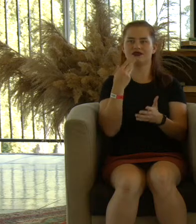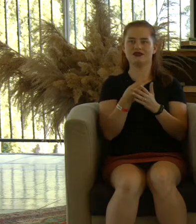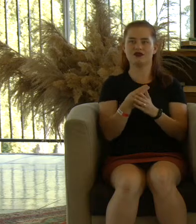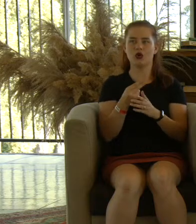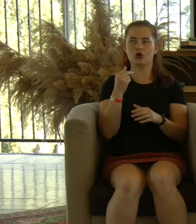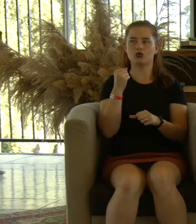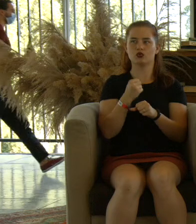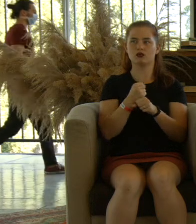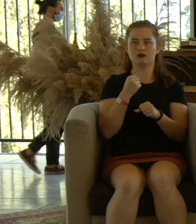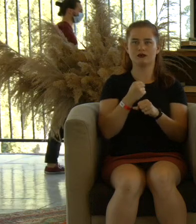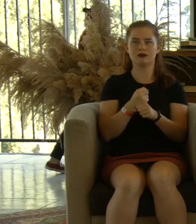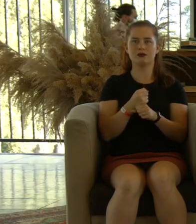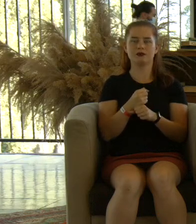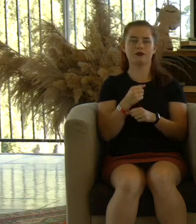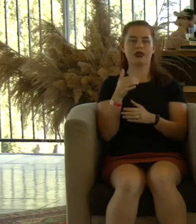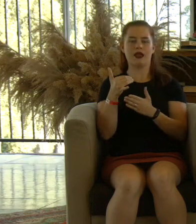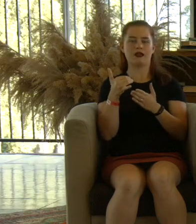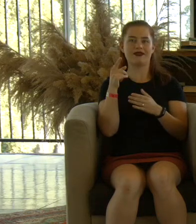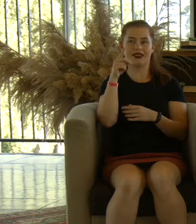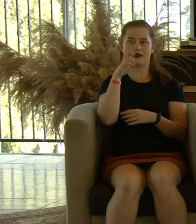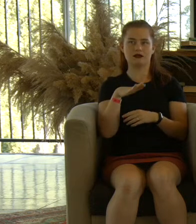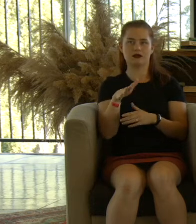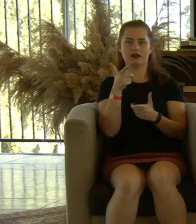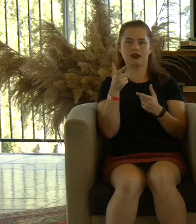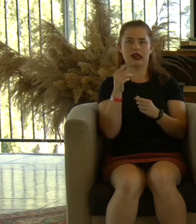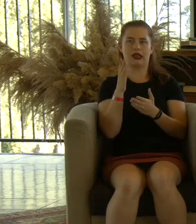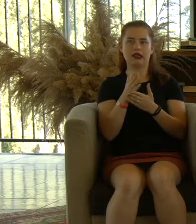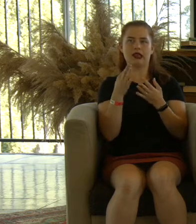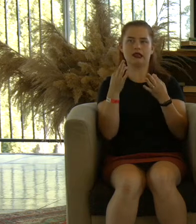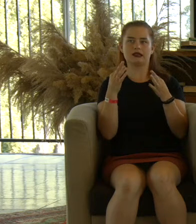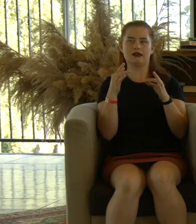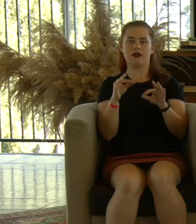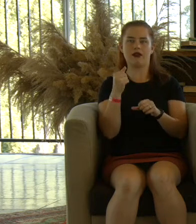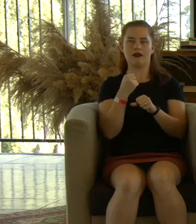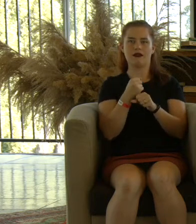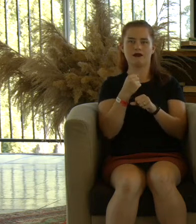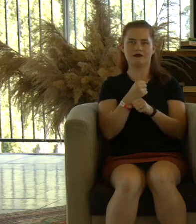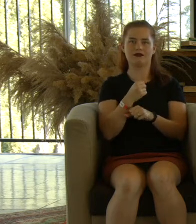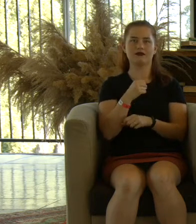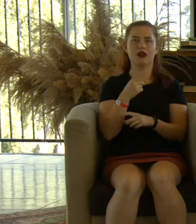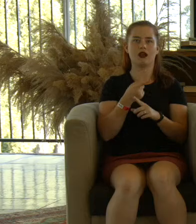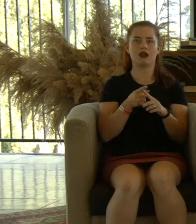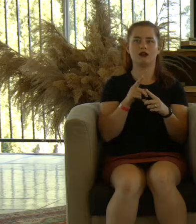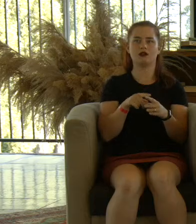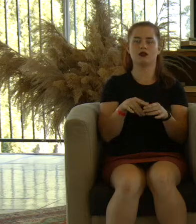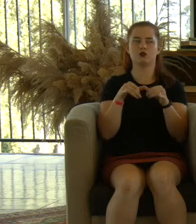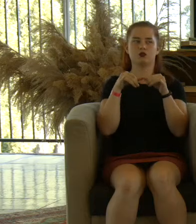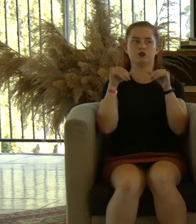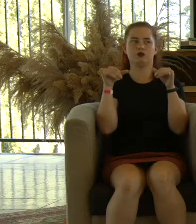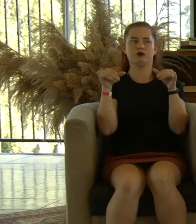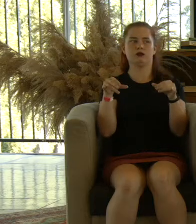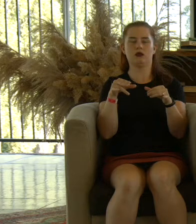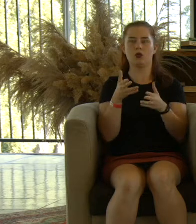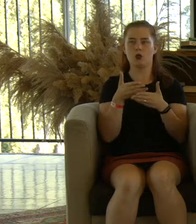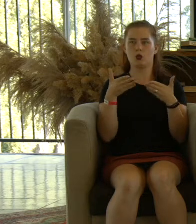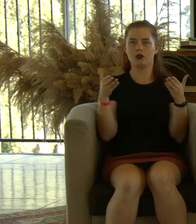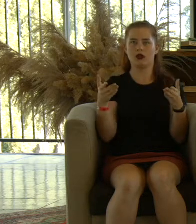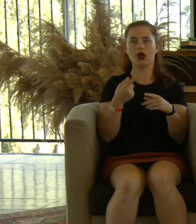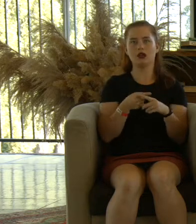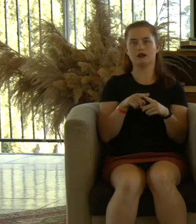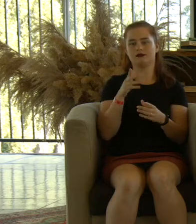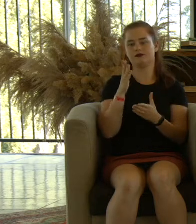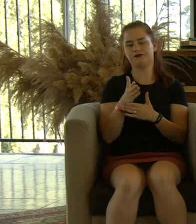свобода, виноделие активно развивается. Оно поднимается снизу вверх. У нас по-прежнему законодательные заградительные